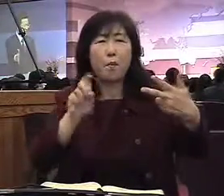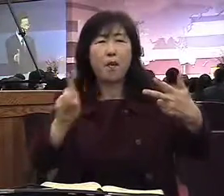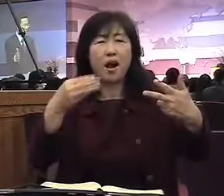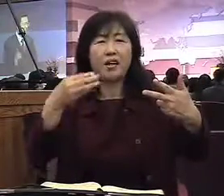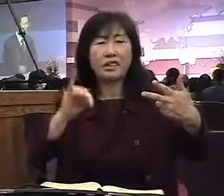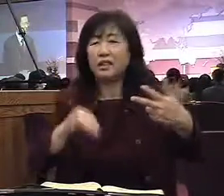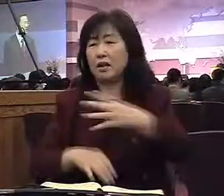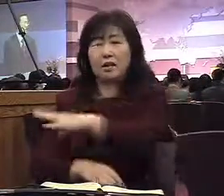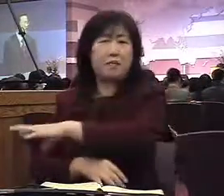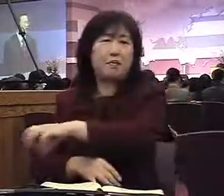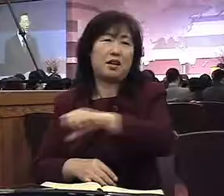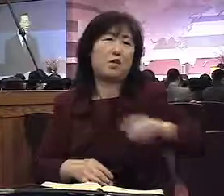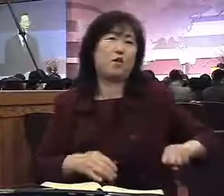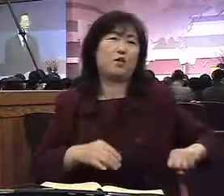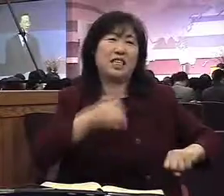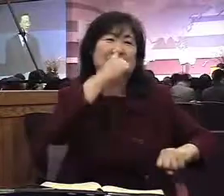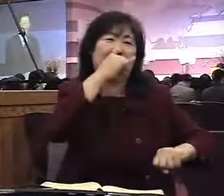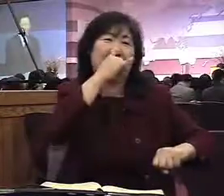앉으시고. 왜요?